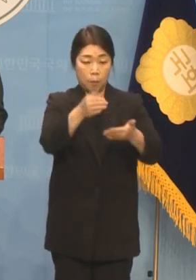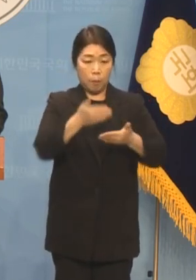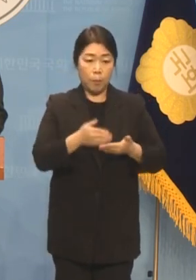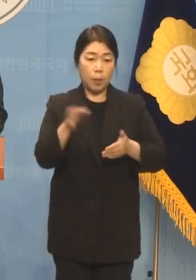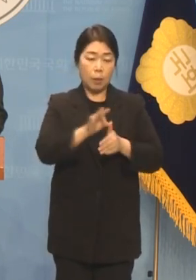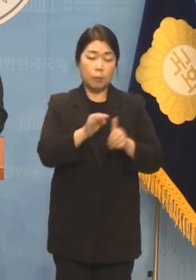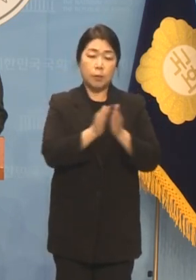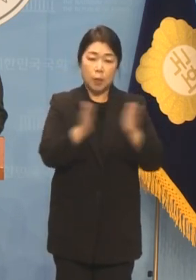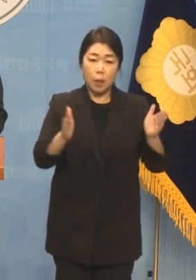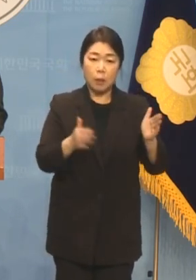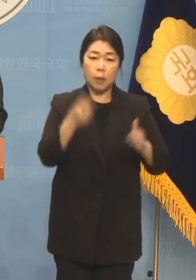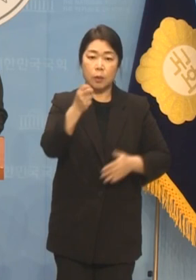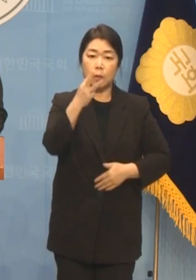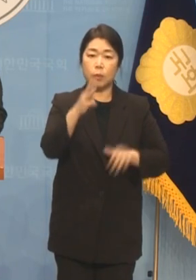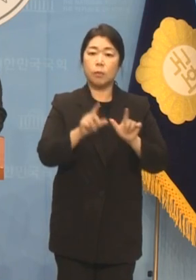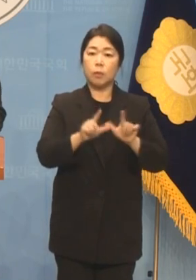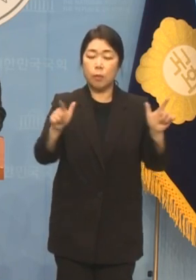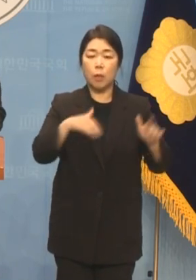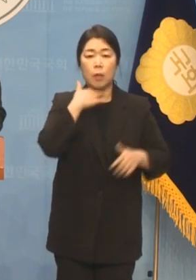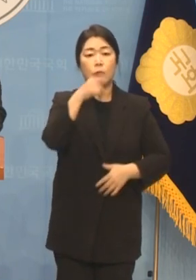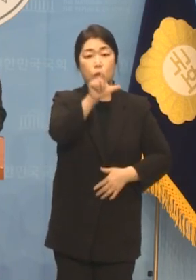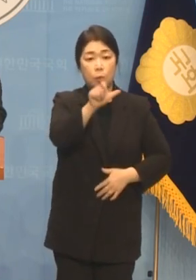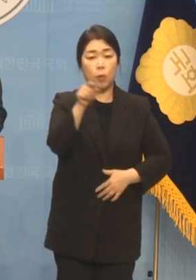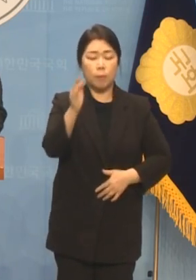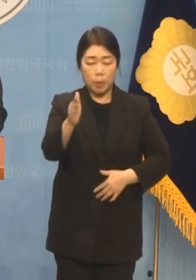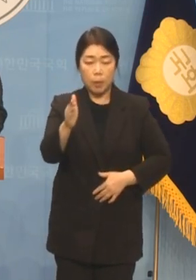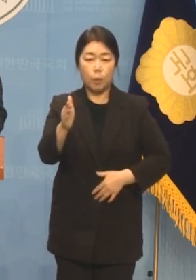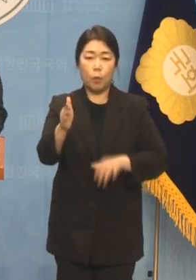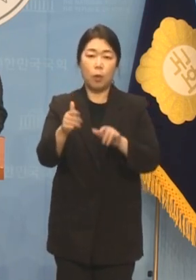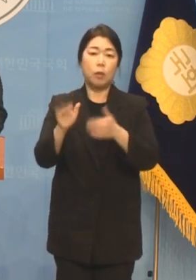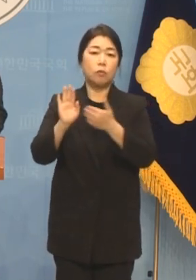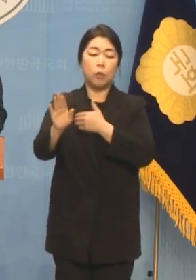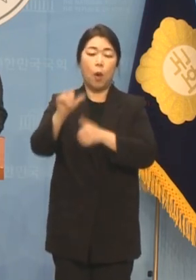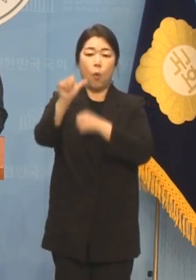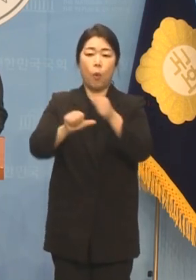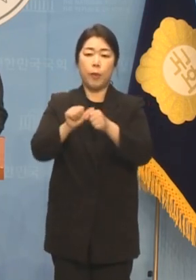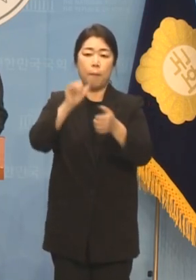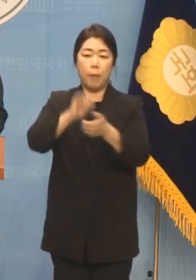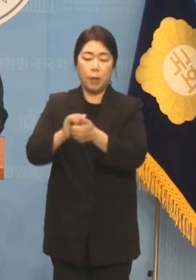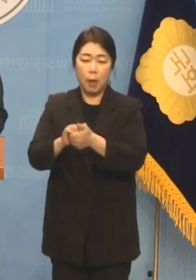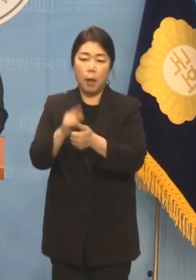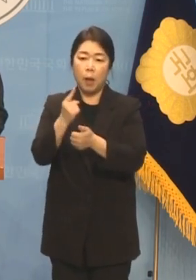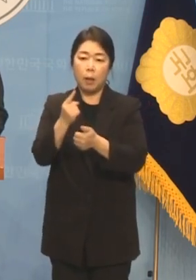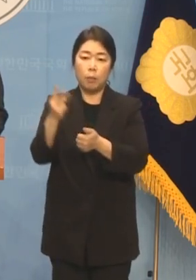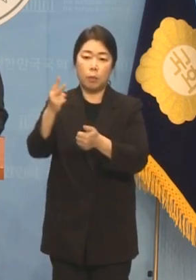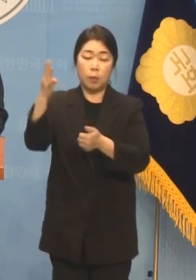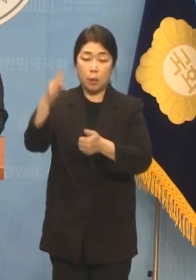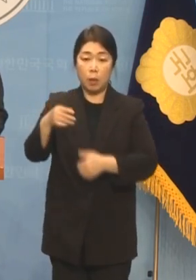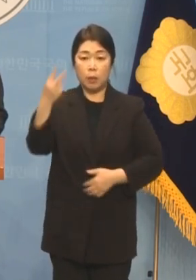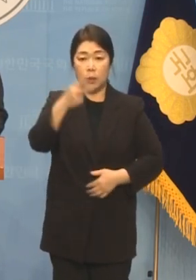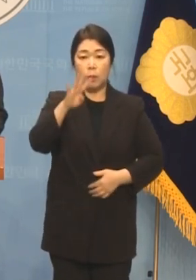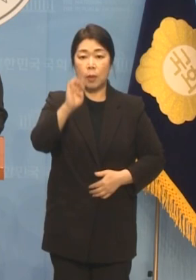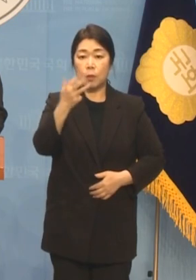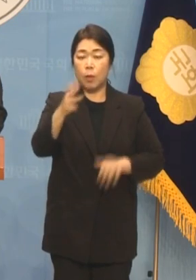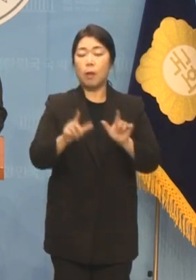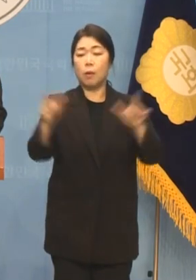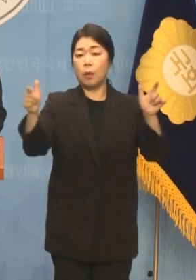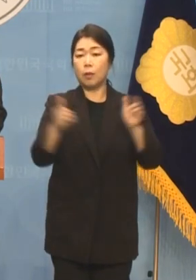연령을 2033년 65세에서 이후 5년마다 한 살씩 높여